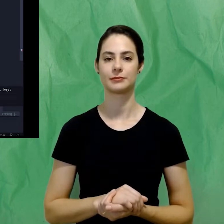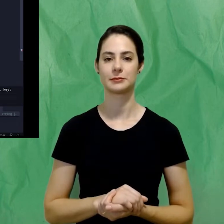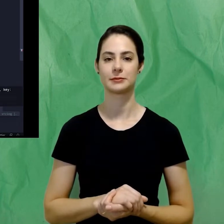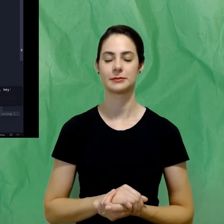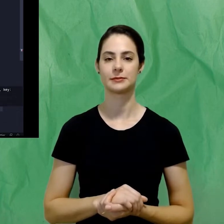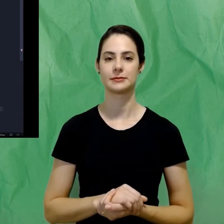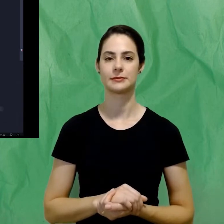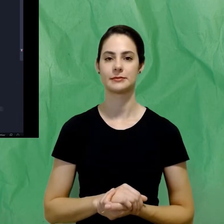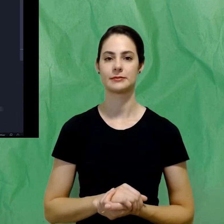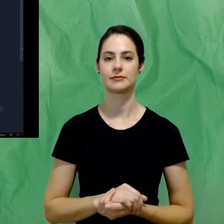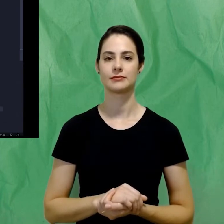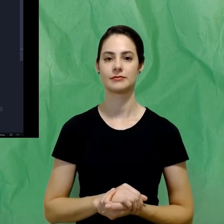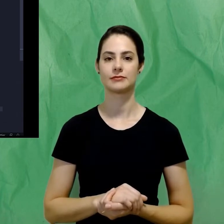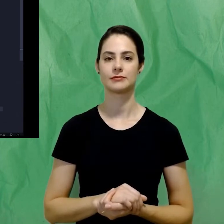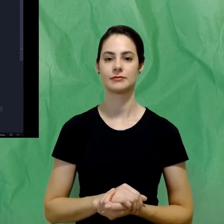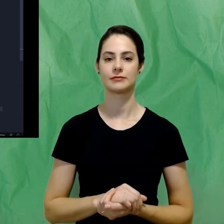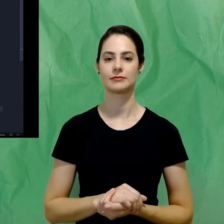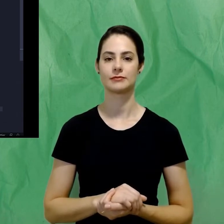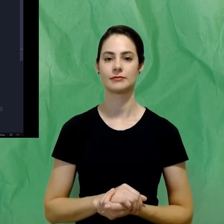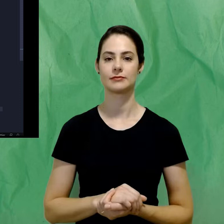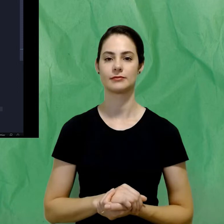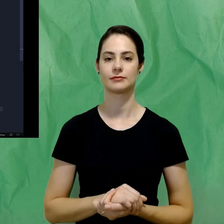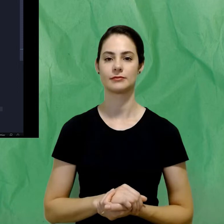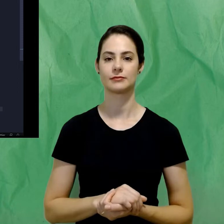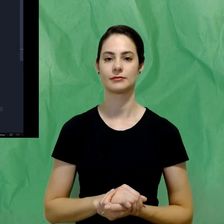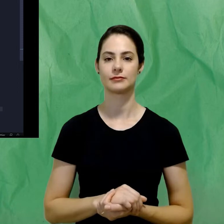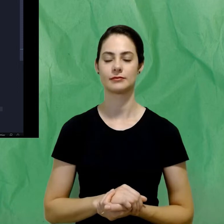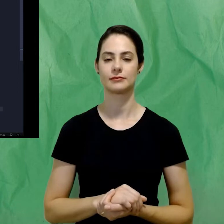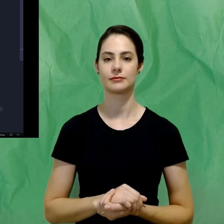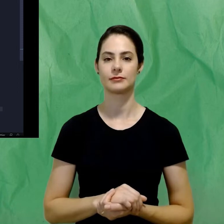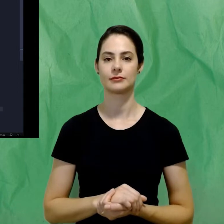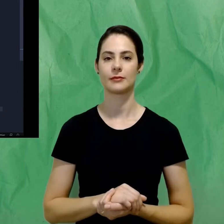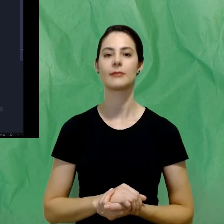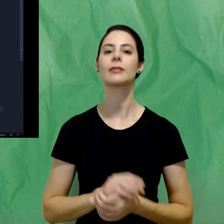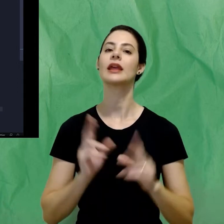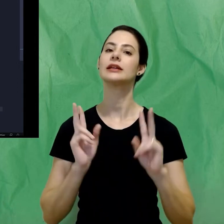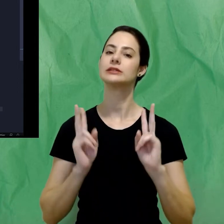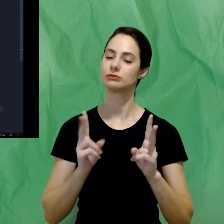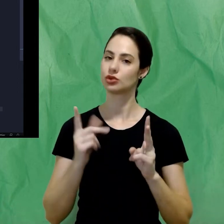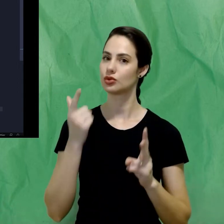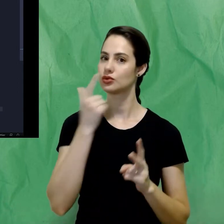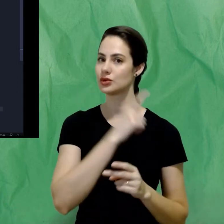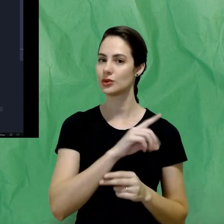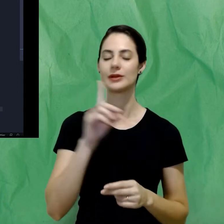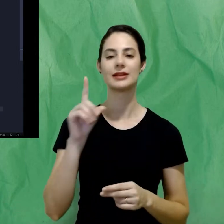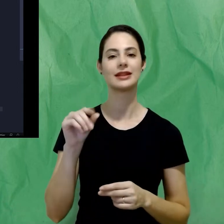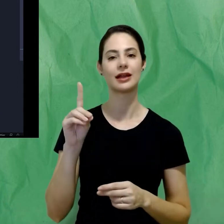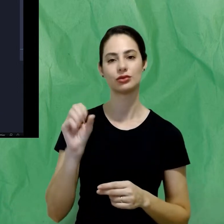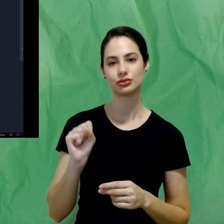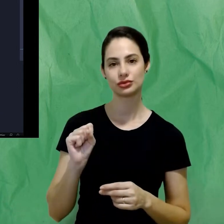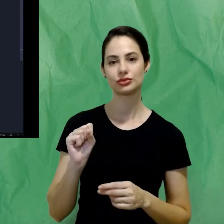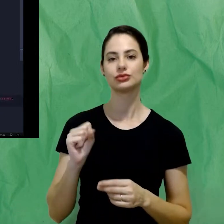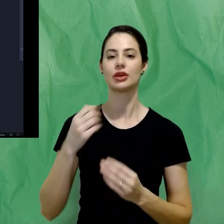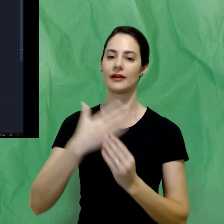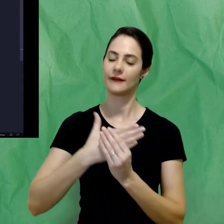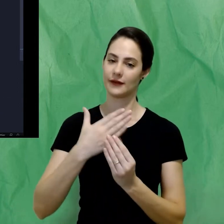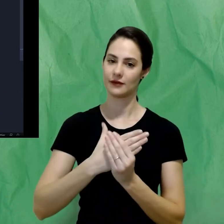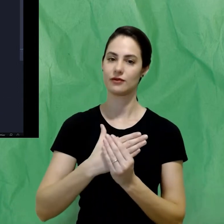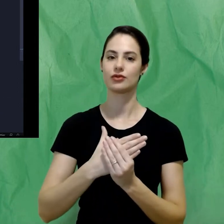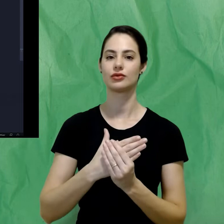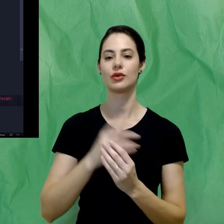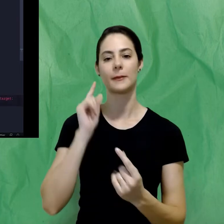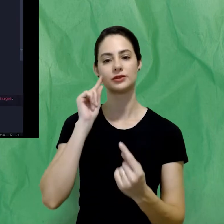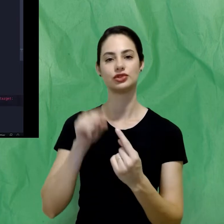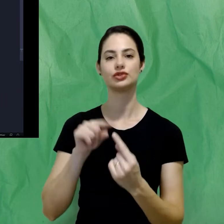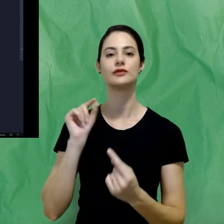.target.result. Ou seja, vou pegar, assim que ele conseguir os dados desse arquivo, o alvo dele